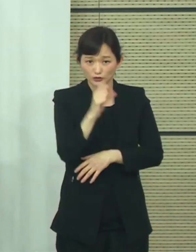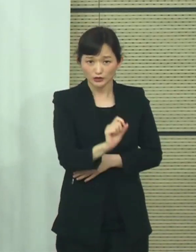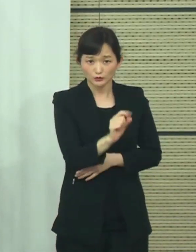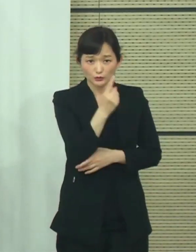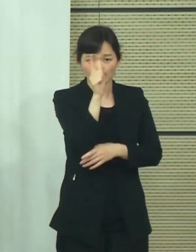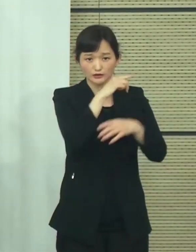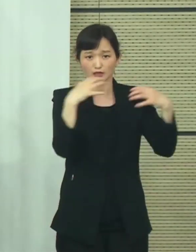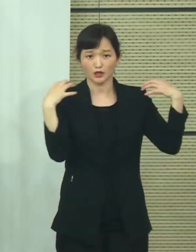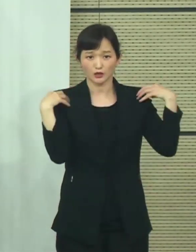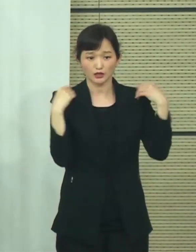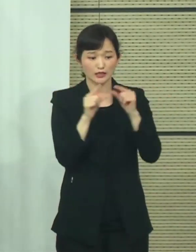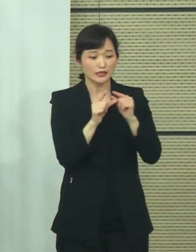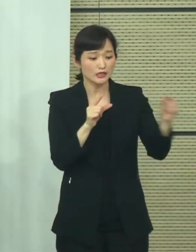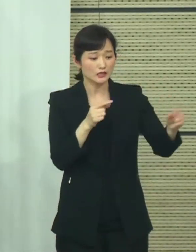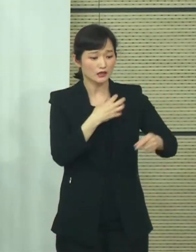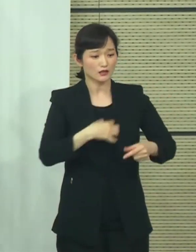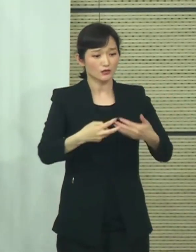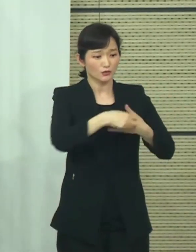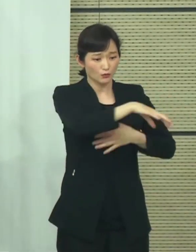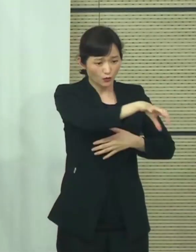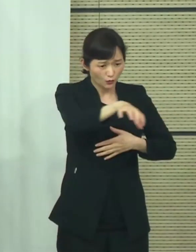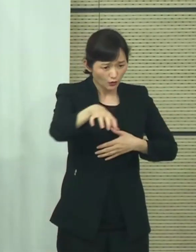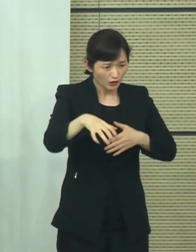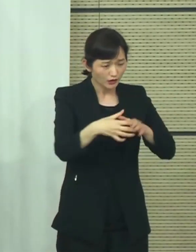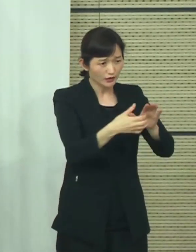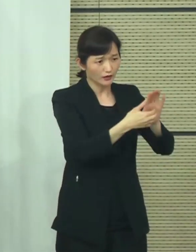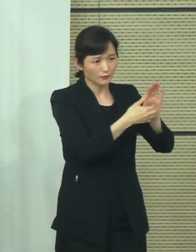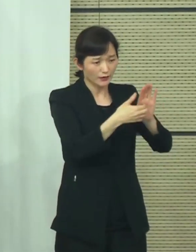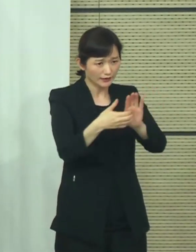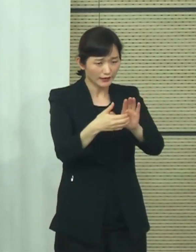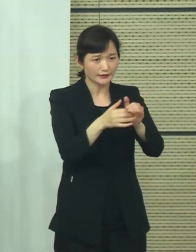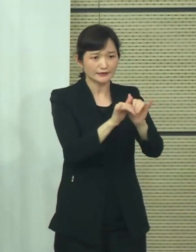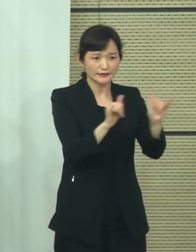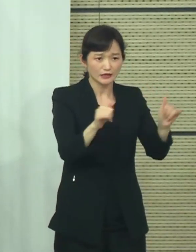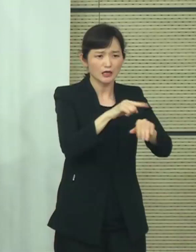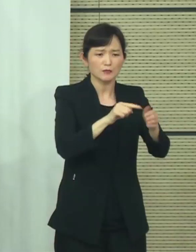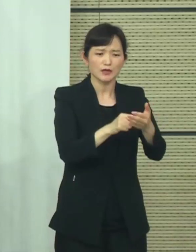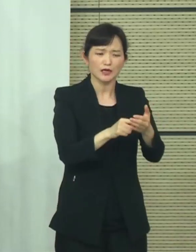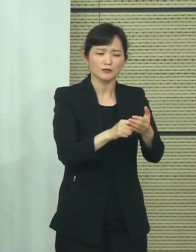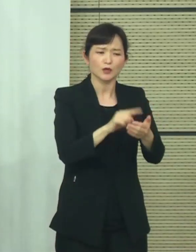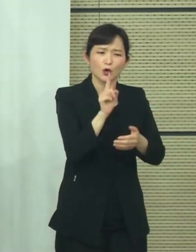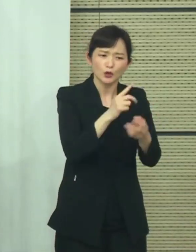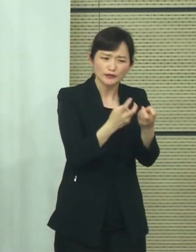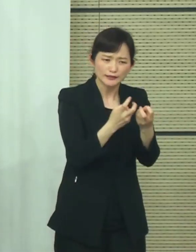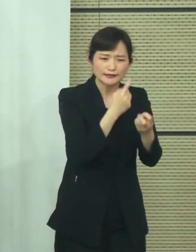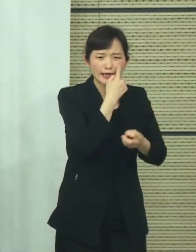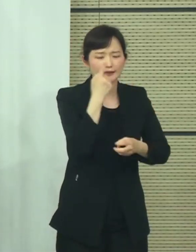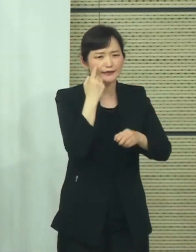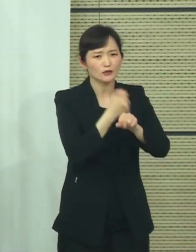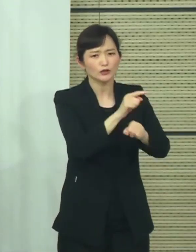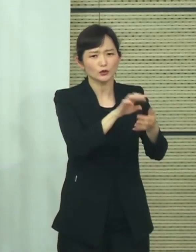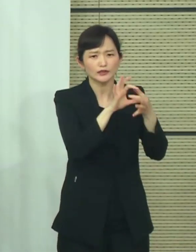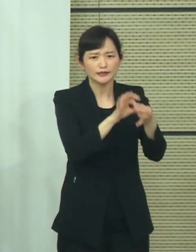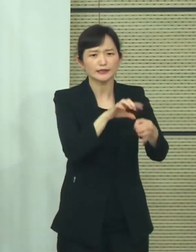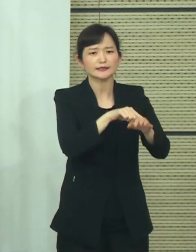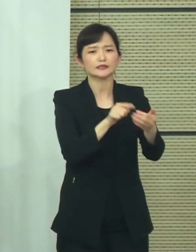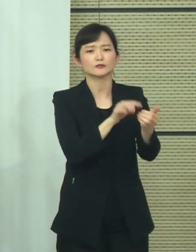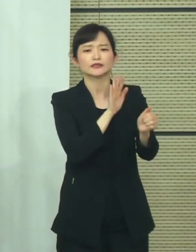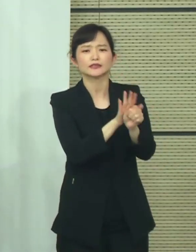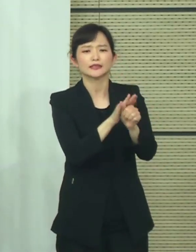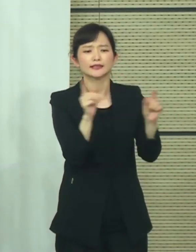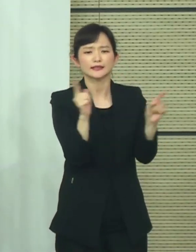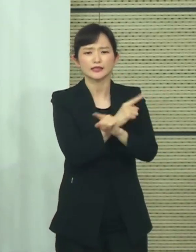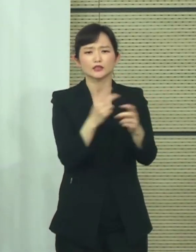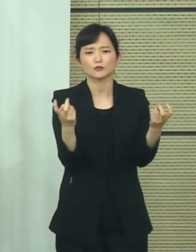정부는 일선 보건소 박력 인력의 마음건강 현황을 파악하고 이를 통해 승리 지원 개선